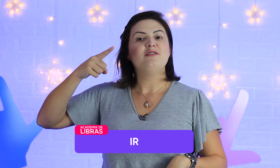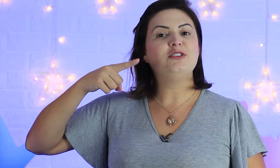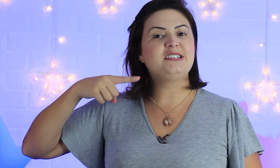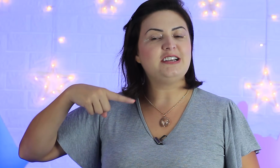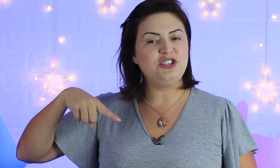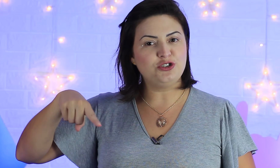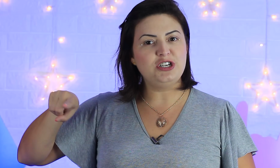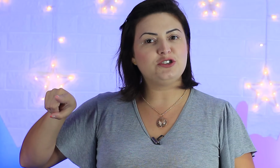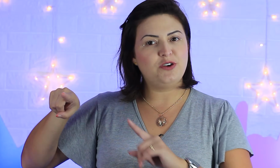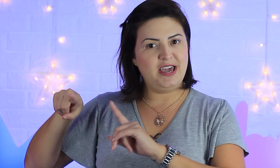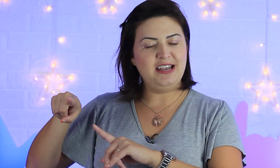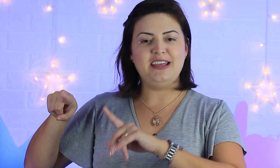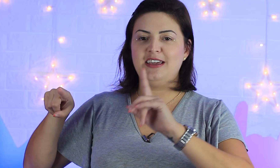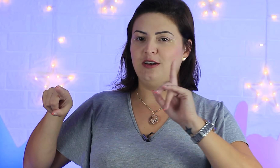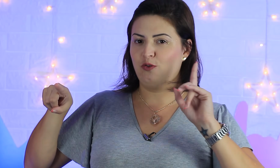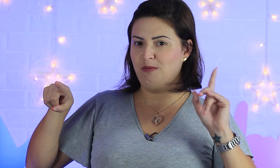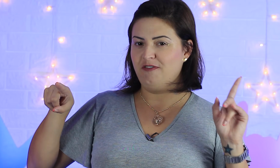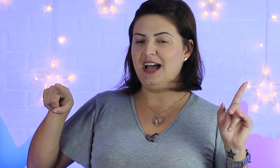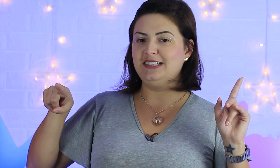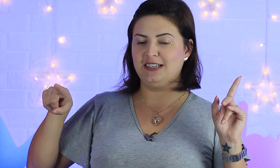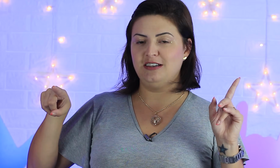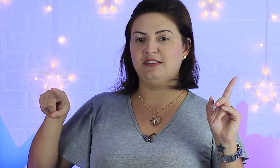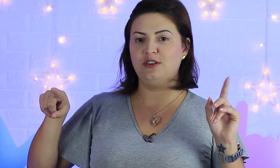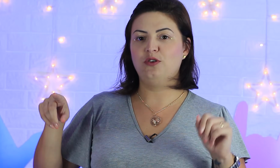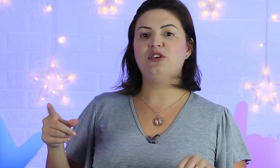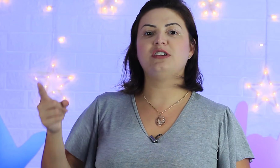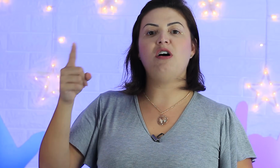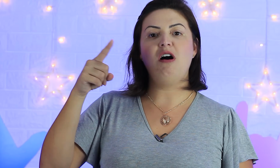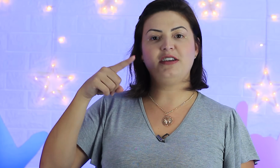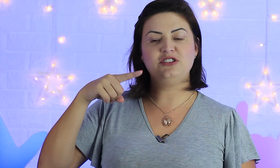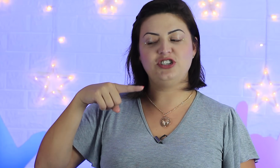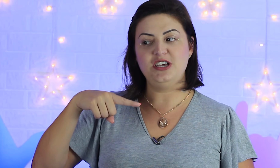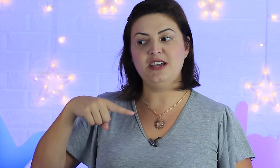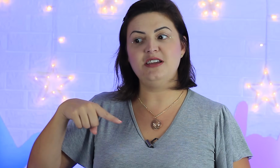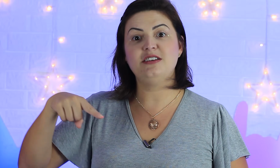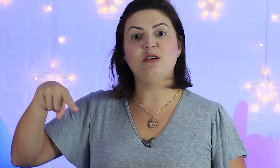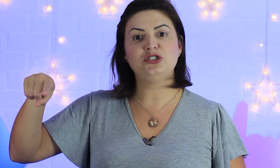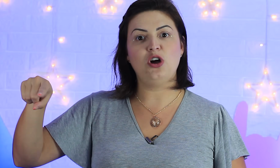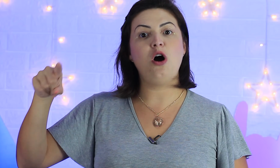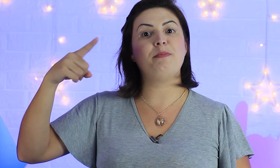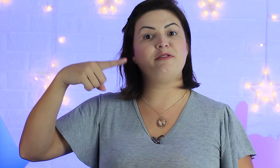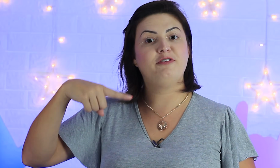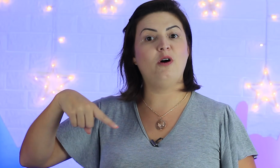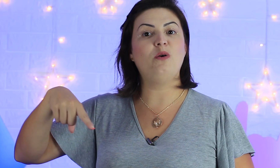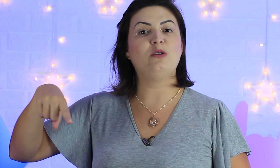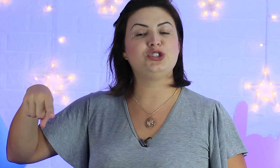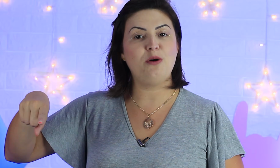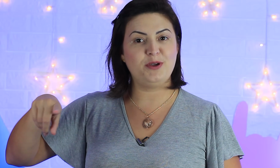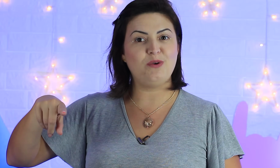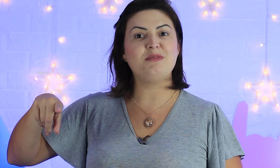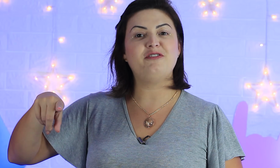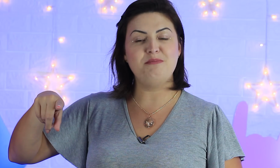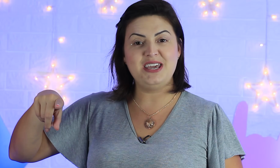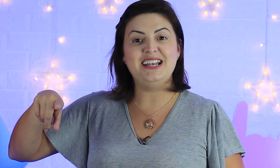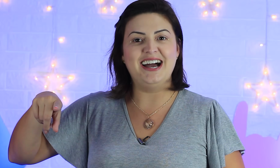A gente utilizou ele em alguma frase aqui anterior na hora de ir ao shopping. Vou ao shopping com a minha família.